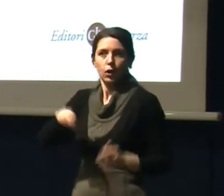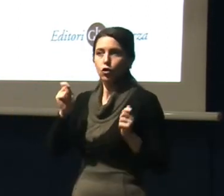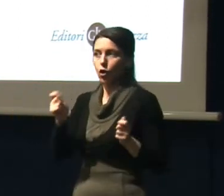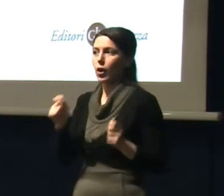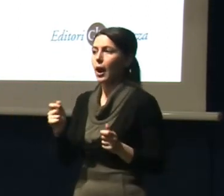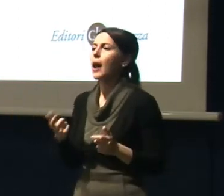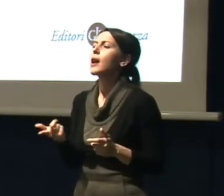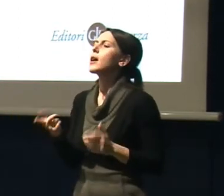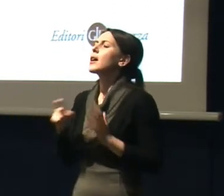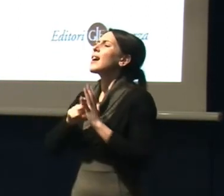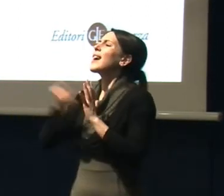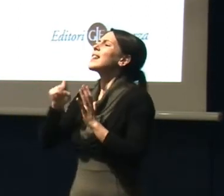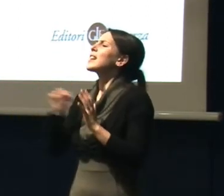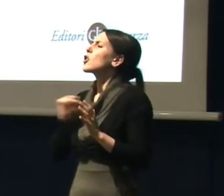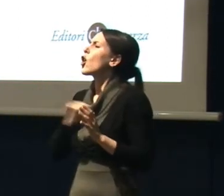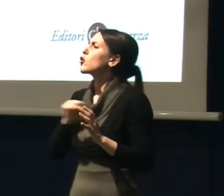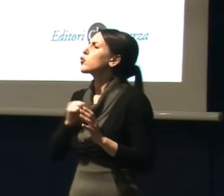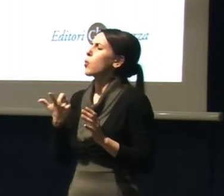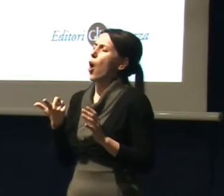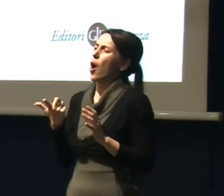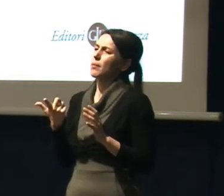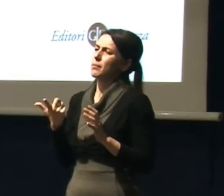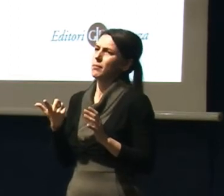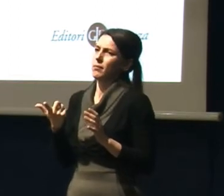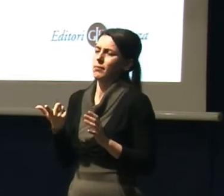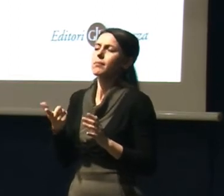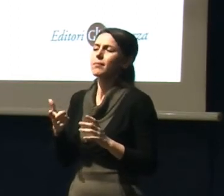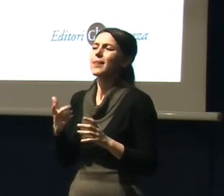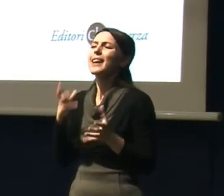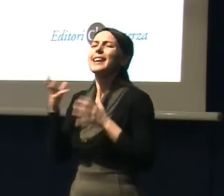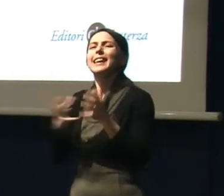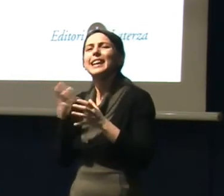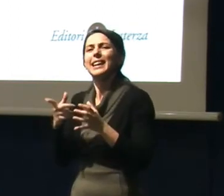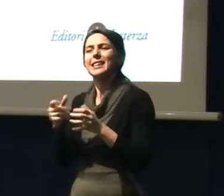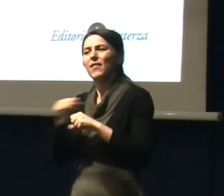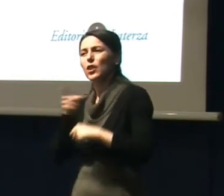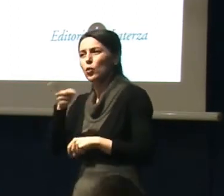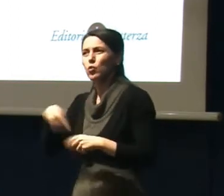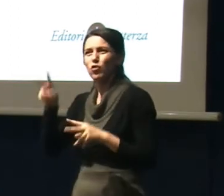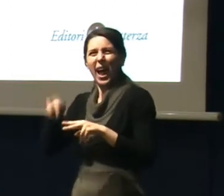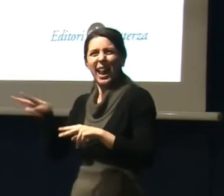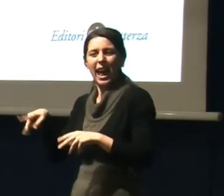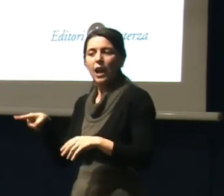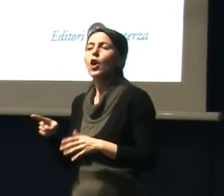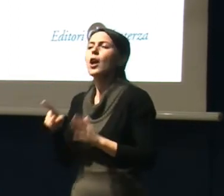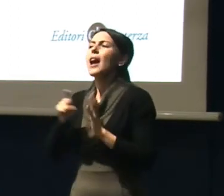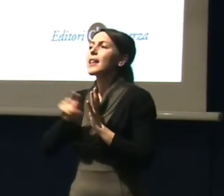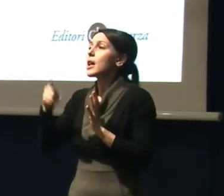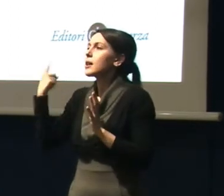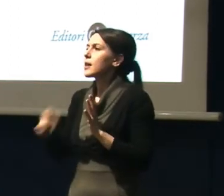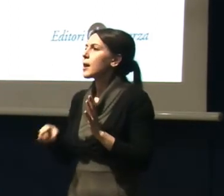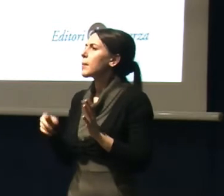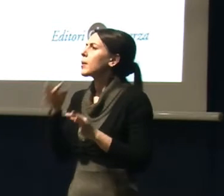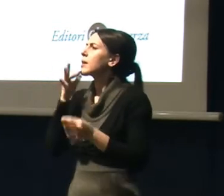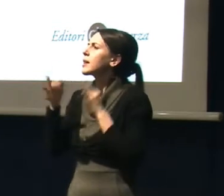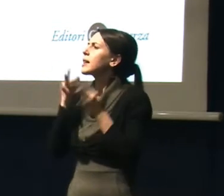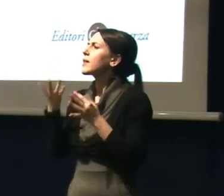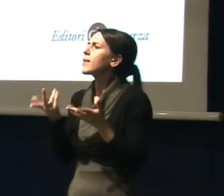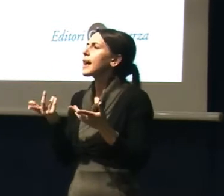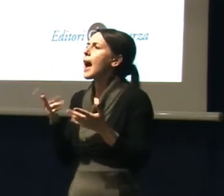state fatte sui giornali soppresso la crisi del giorno della fiducia dei lettori nei giornali la statistica principale proprio questi lettori